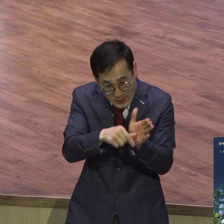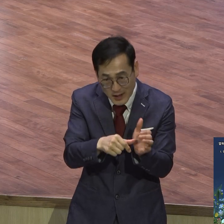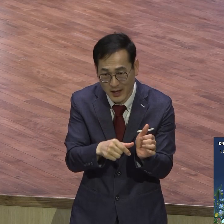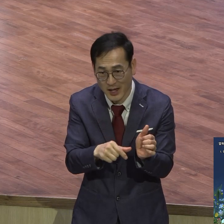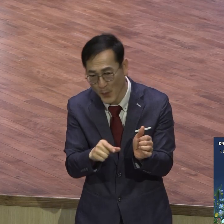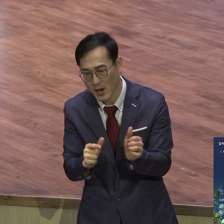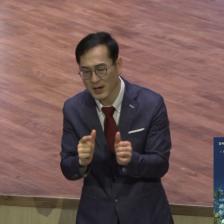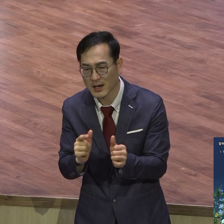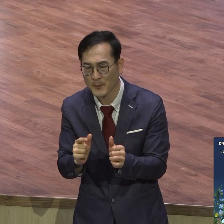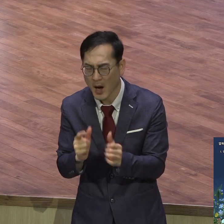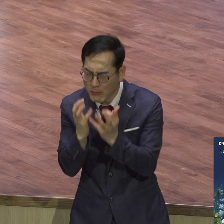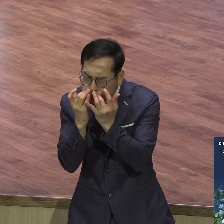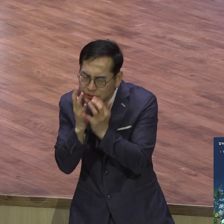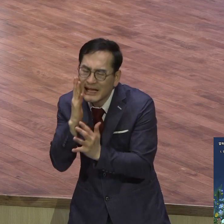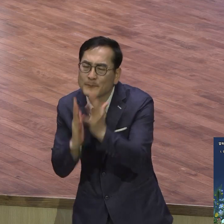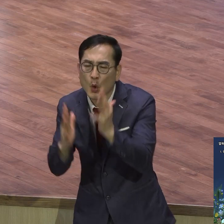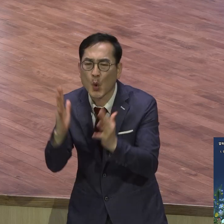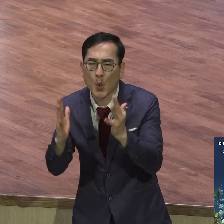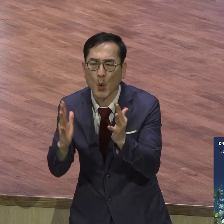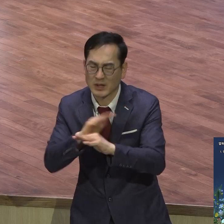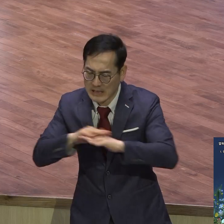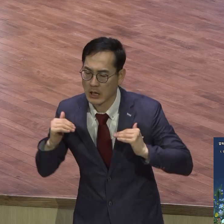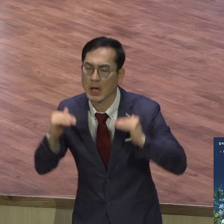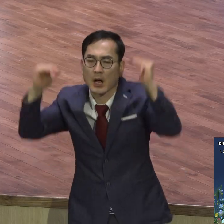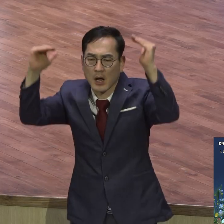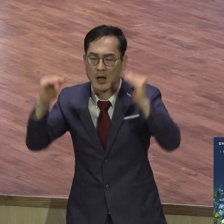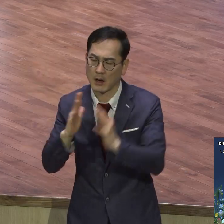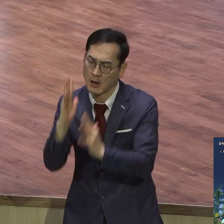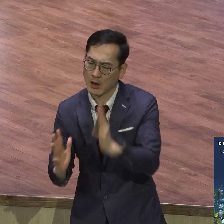농사짓는 분들도 잡초가 더 잘 자라니까